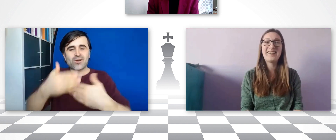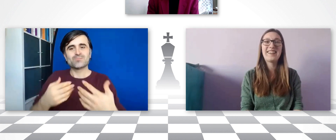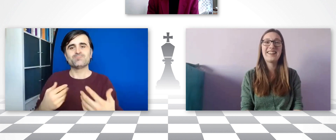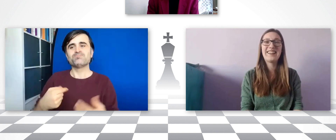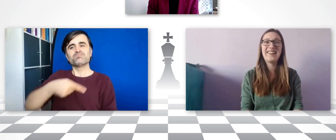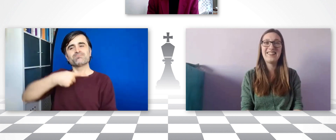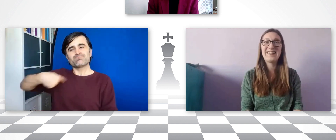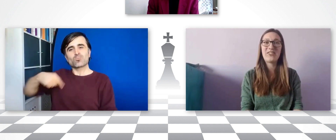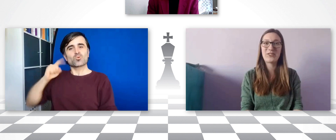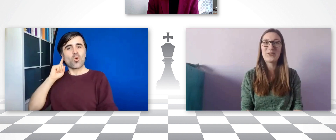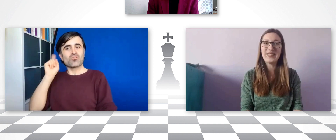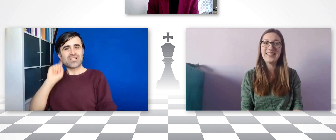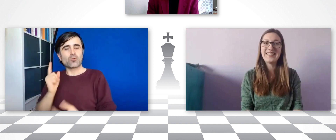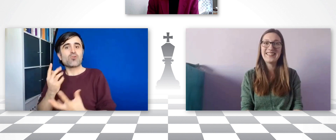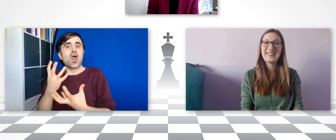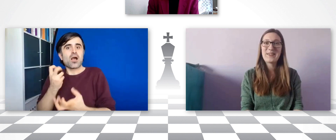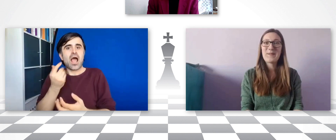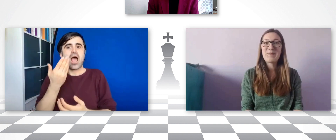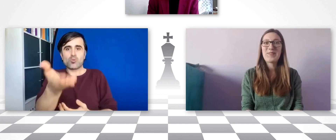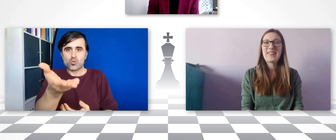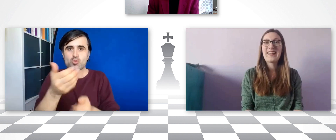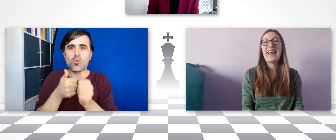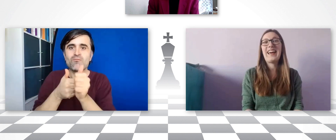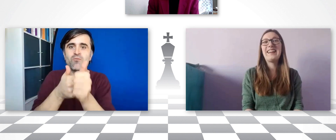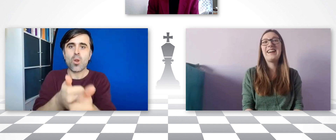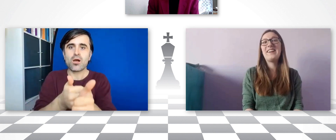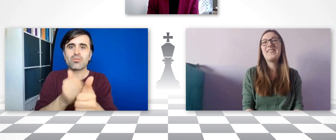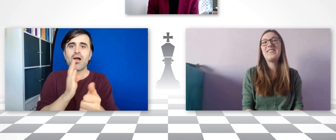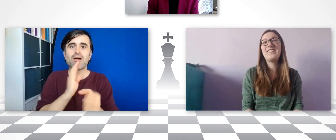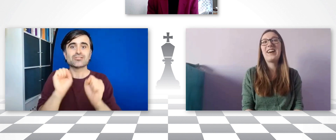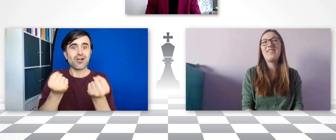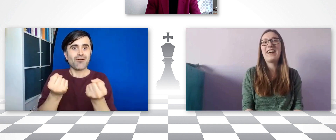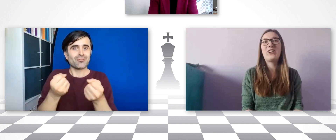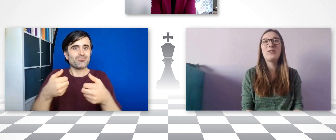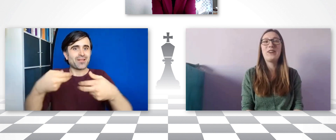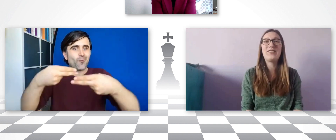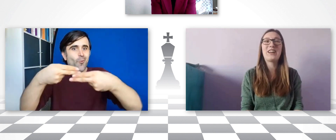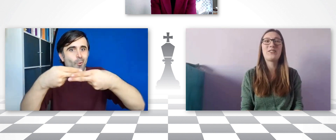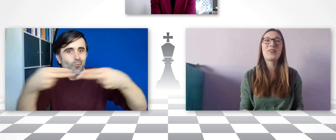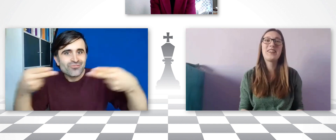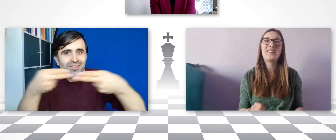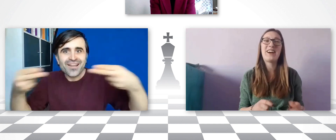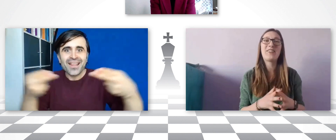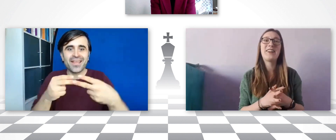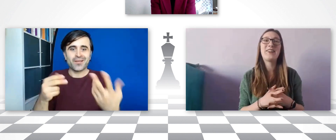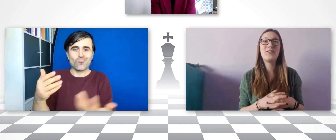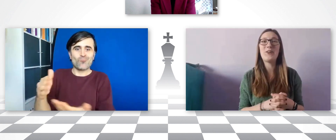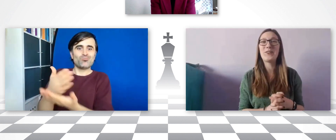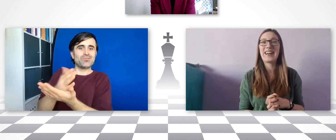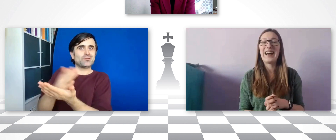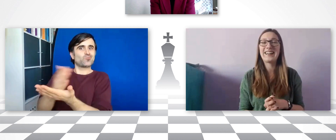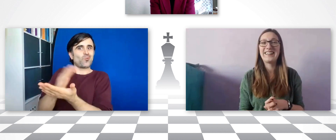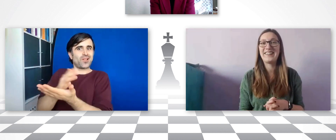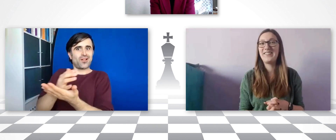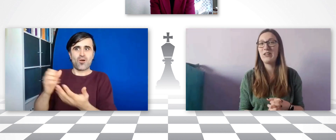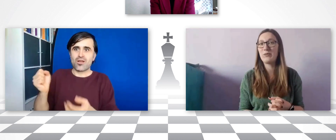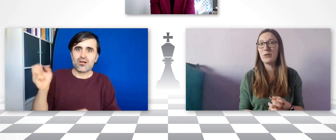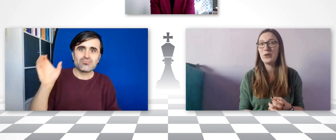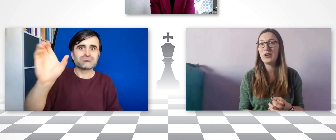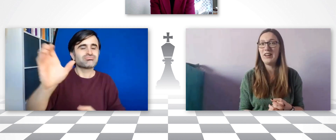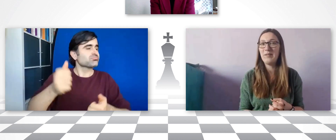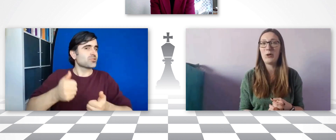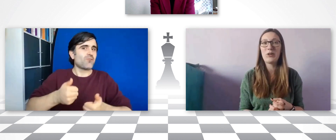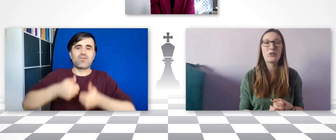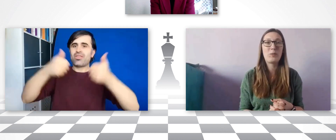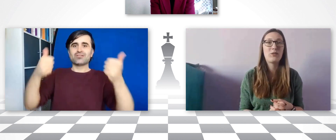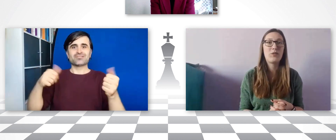abonnees. Leuk, ga zo door. Ja, het zijn er nog steeds. En bij doven en slechthorenden zouden u ook graag willen